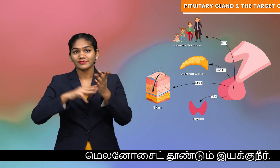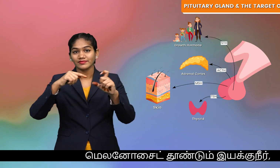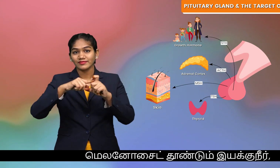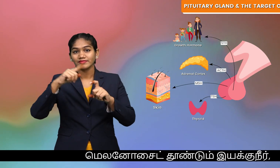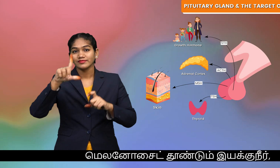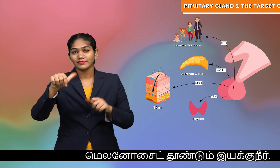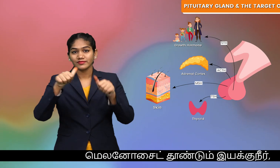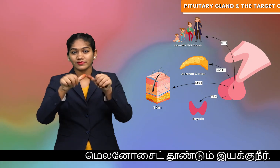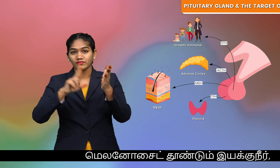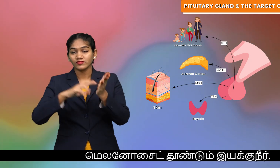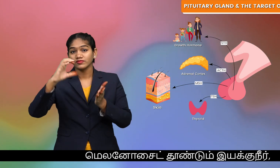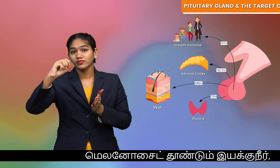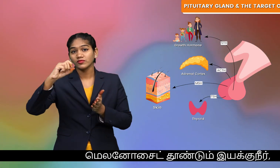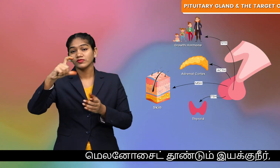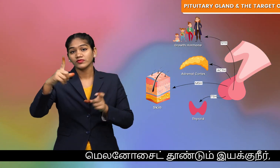மெலனோசைட் தூண்டும் இயக்குநீர்